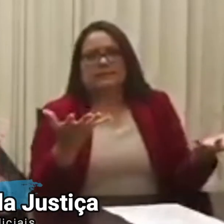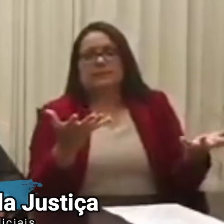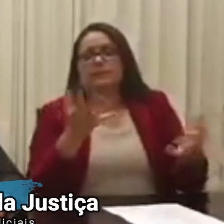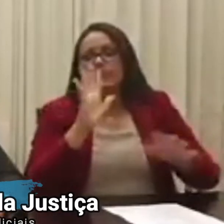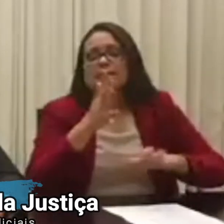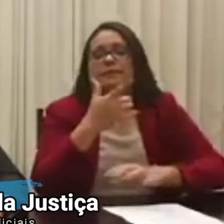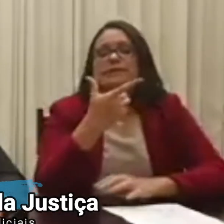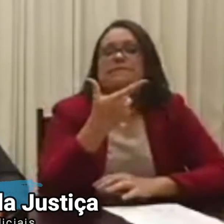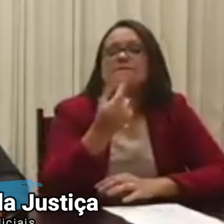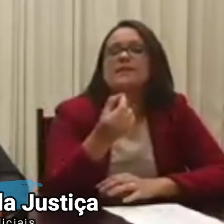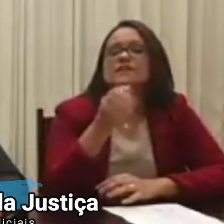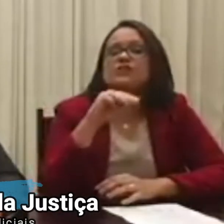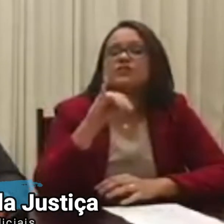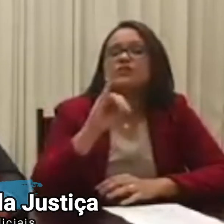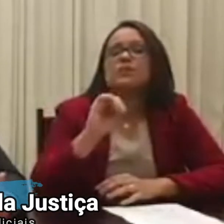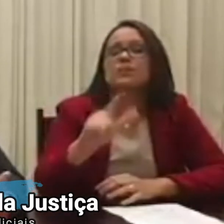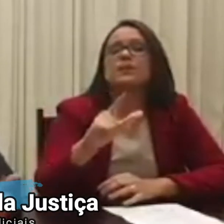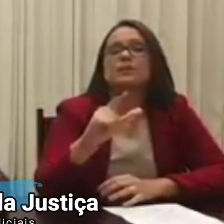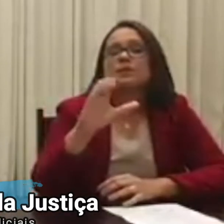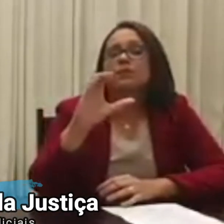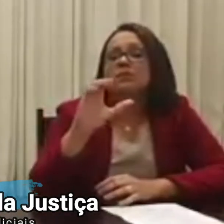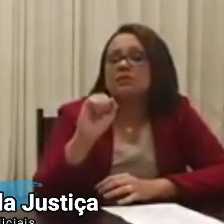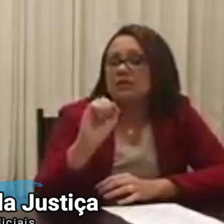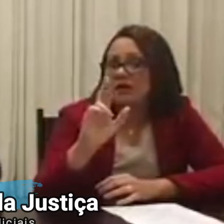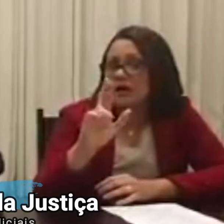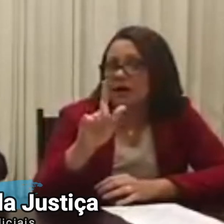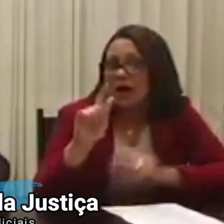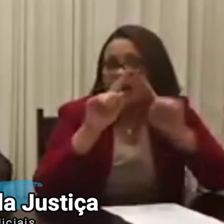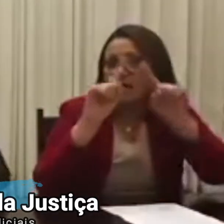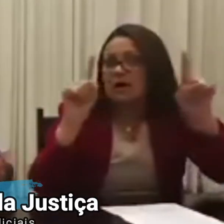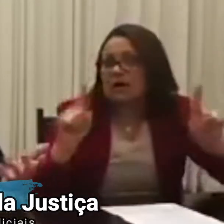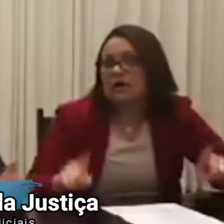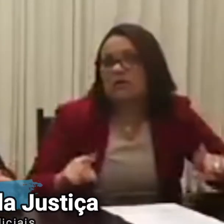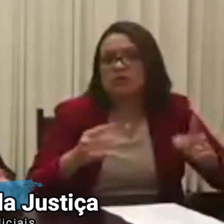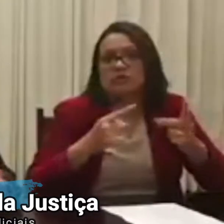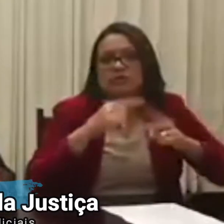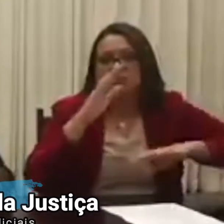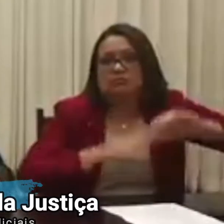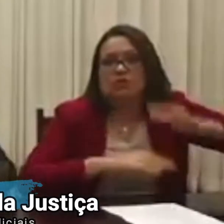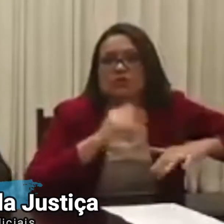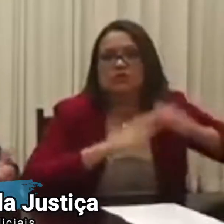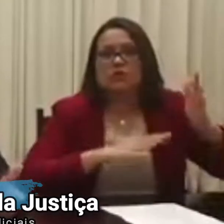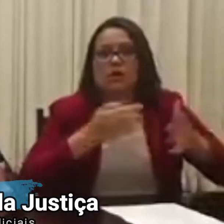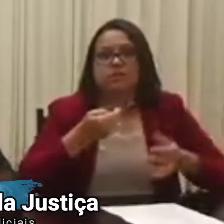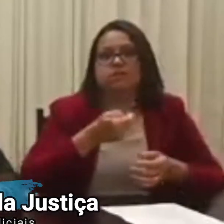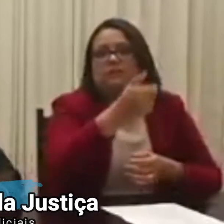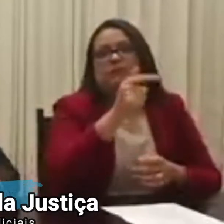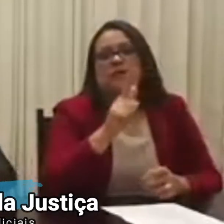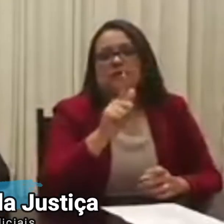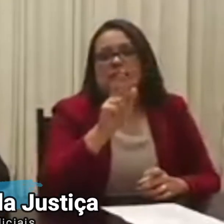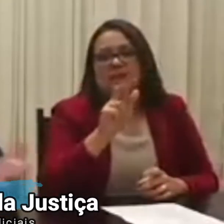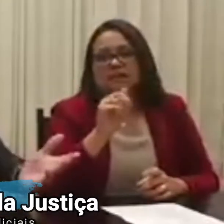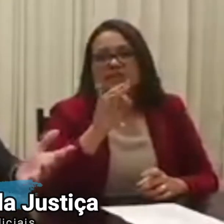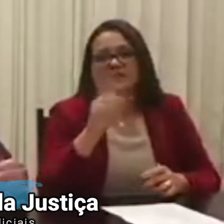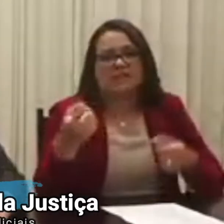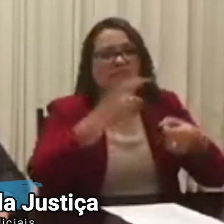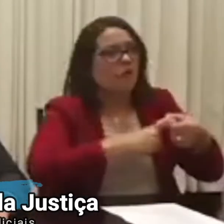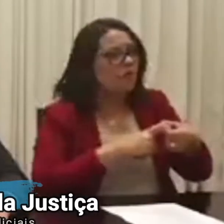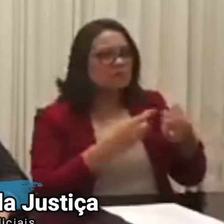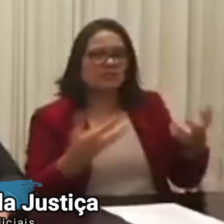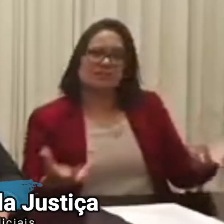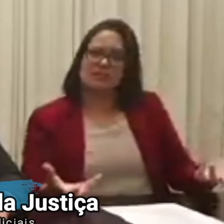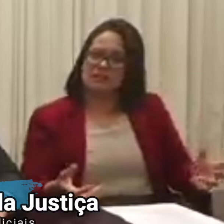mil cargos e funções gratificadas que a gente vai ter que voltar a ressuscitar isso aí e entregar